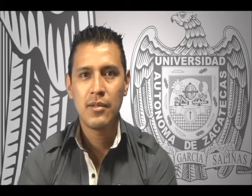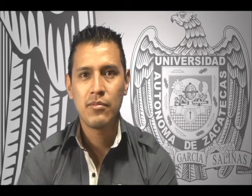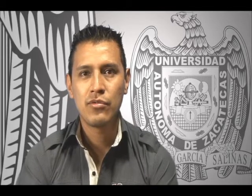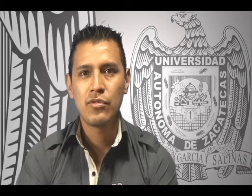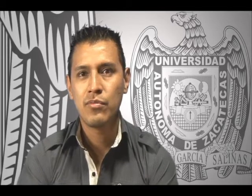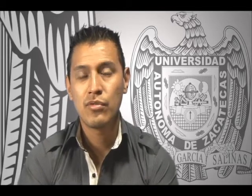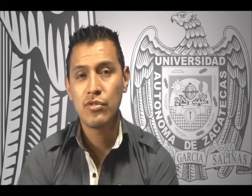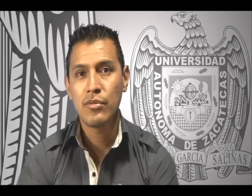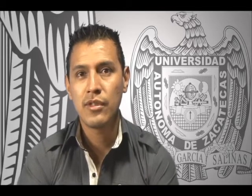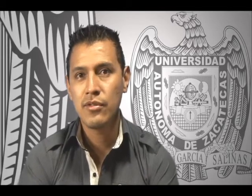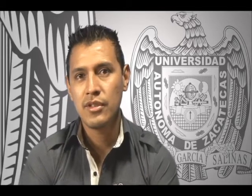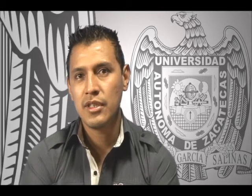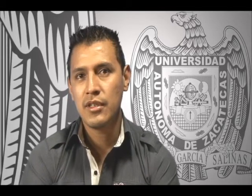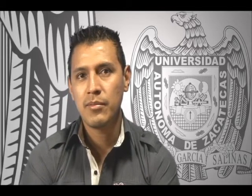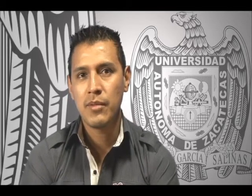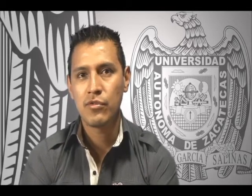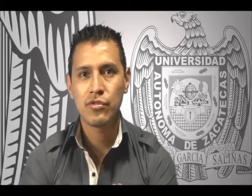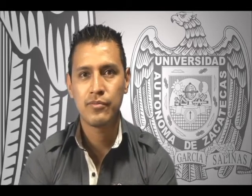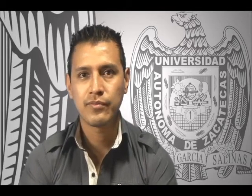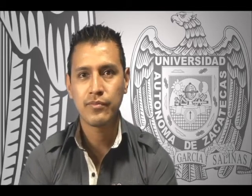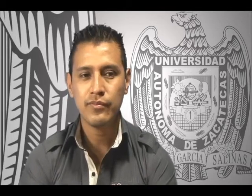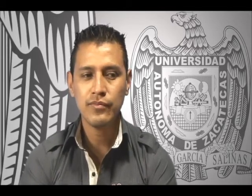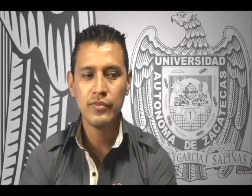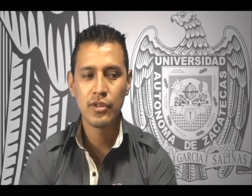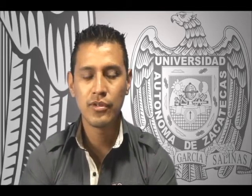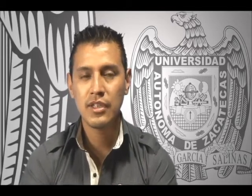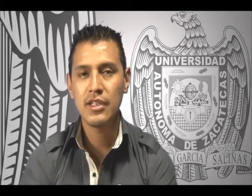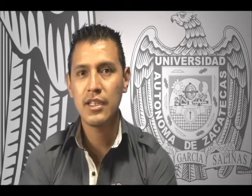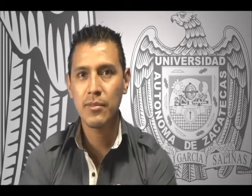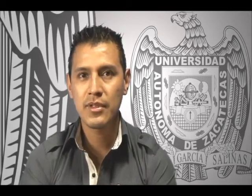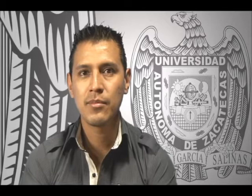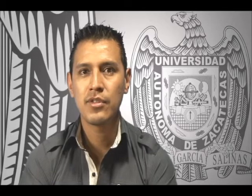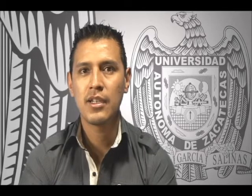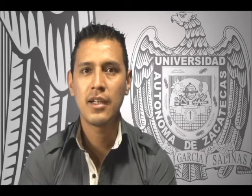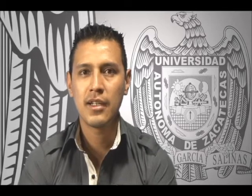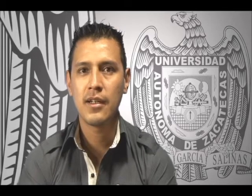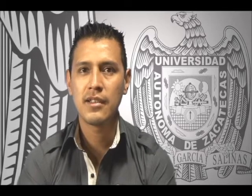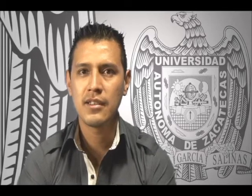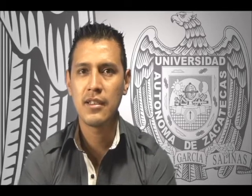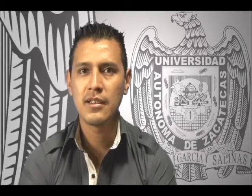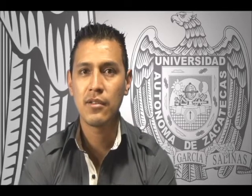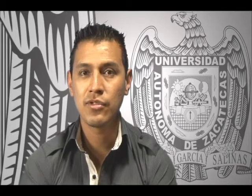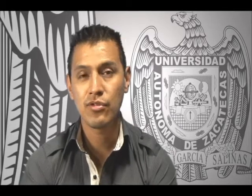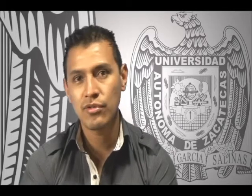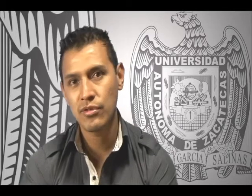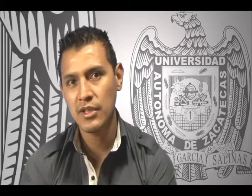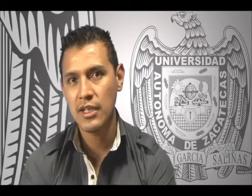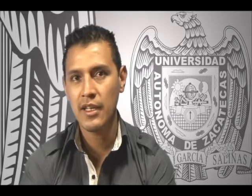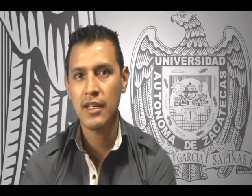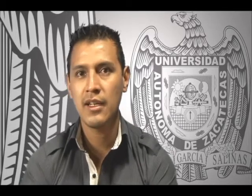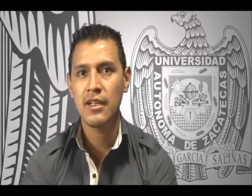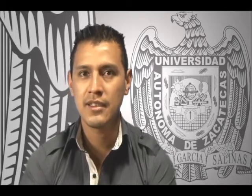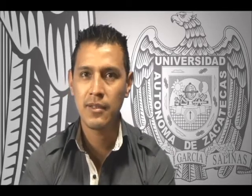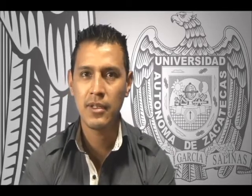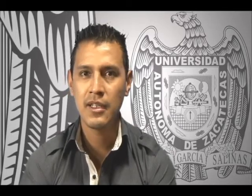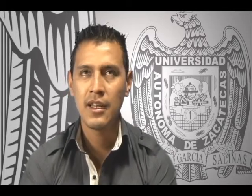éramos puros sobrinos y primos. Entonces, desde ahí empezamos a enseñarles a los niños sordos a leer, a escribir,